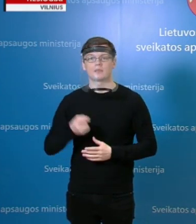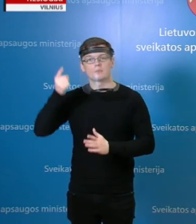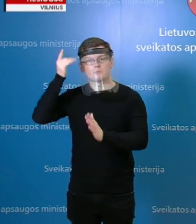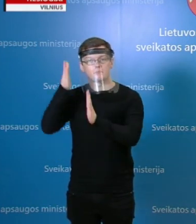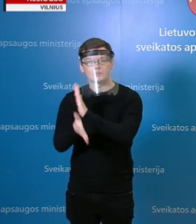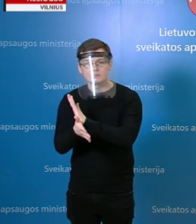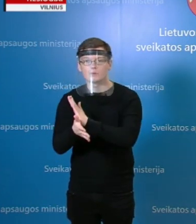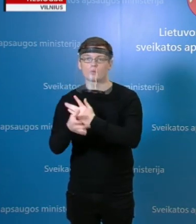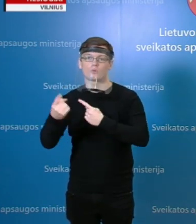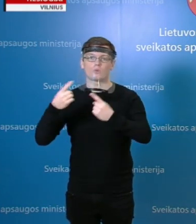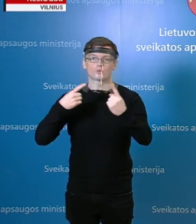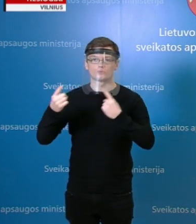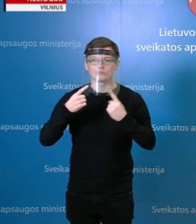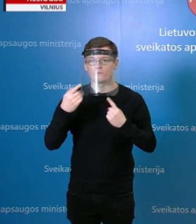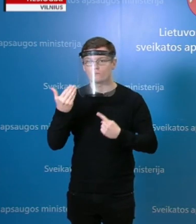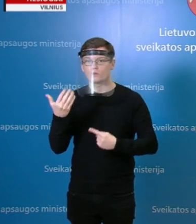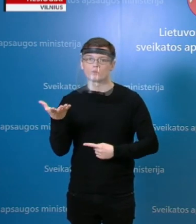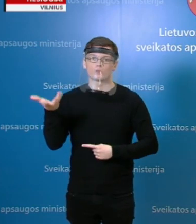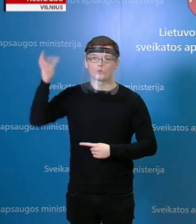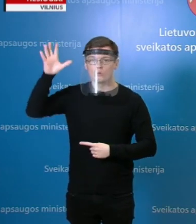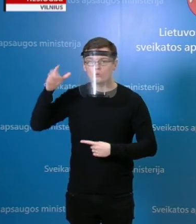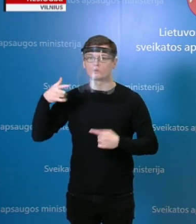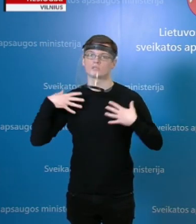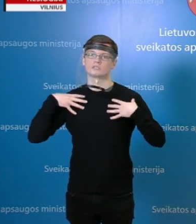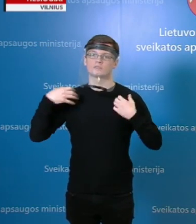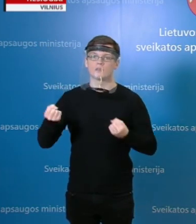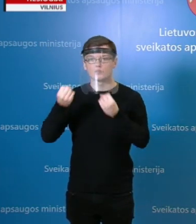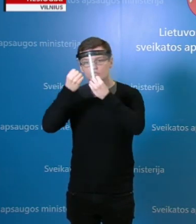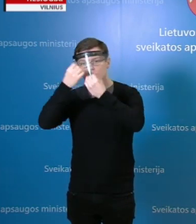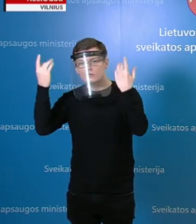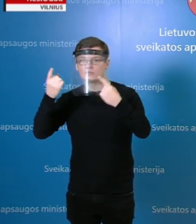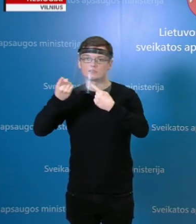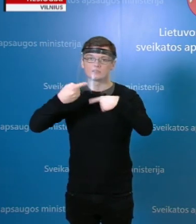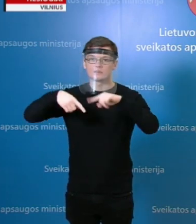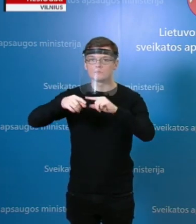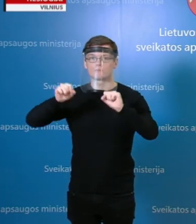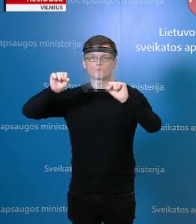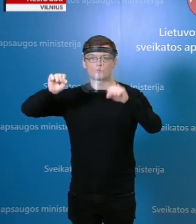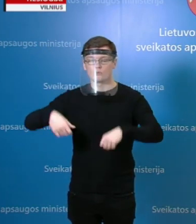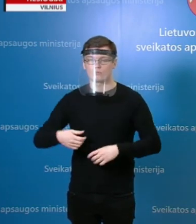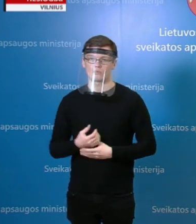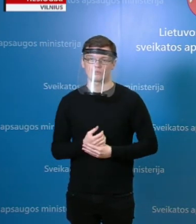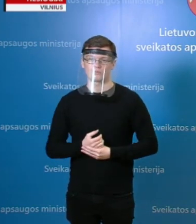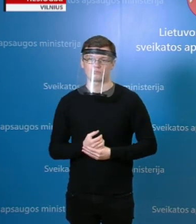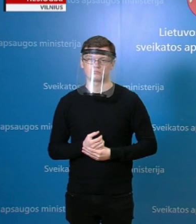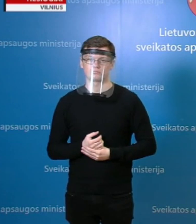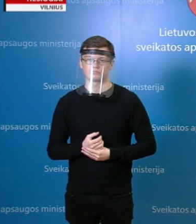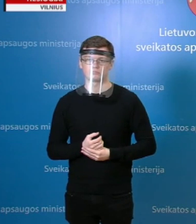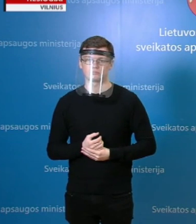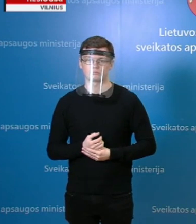konsultavimo prieinamumo didinimas sveikatos ir švietimo srityse, sudarant galimybę